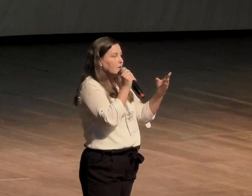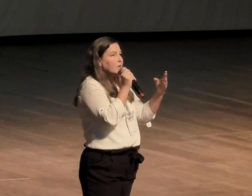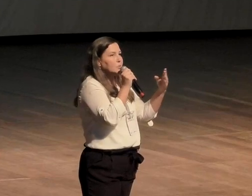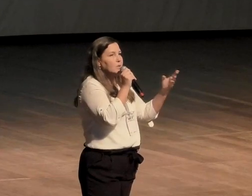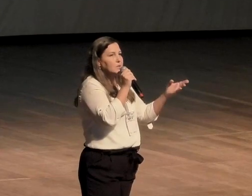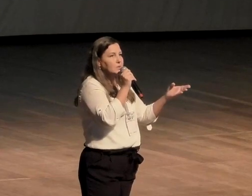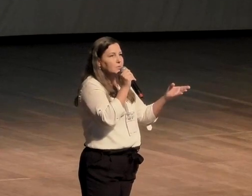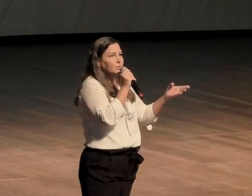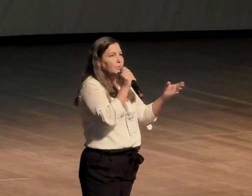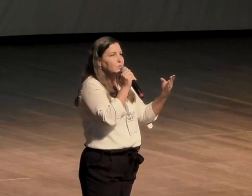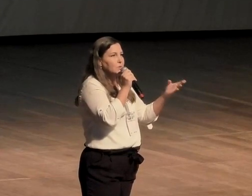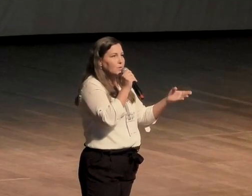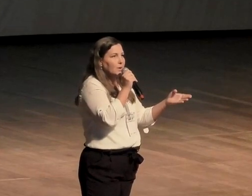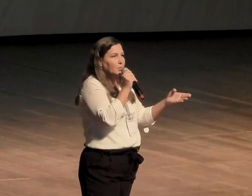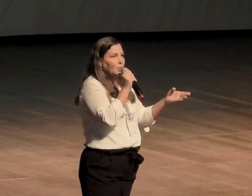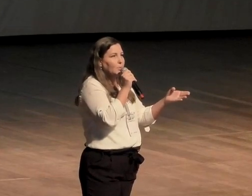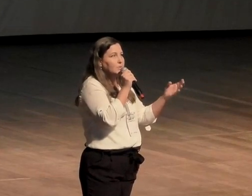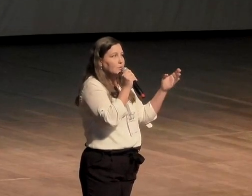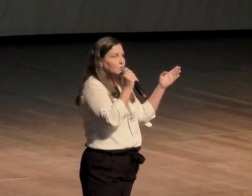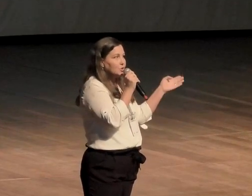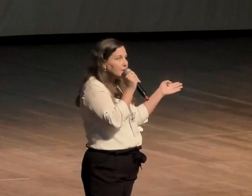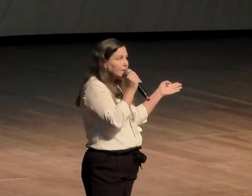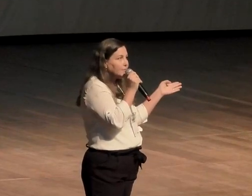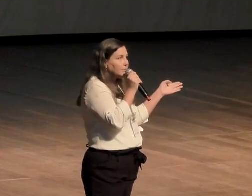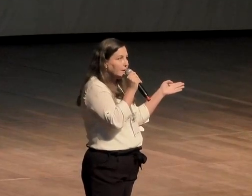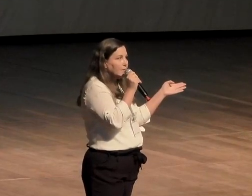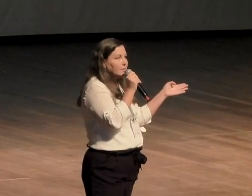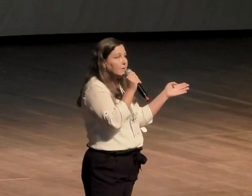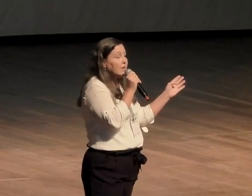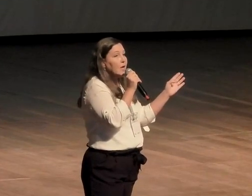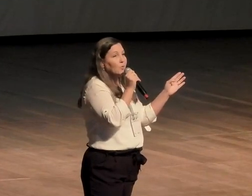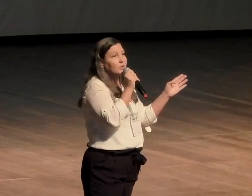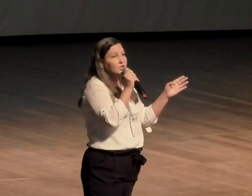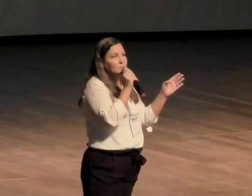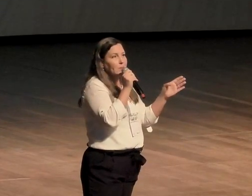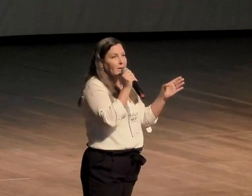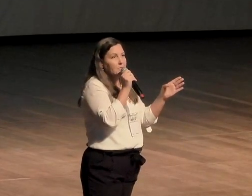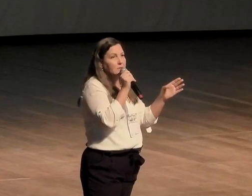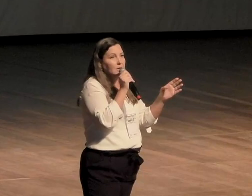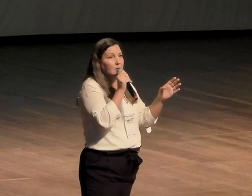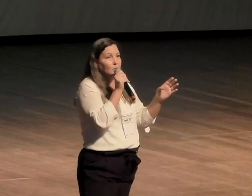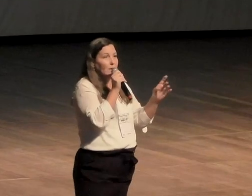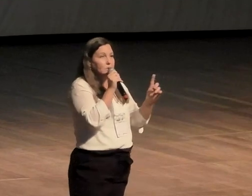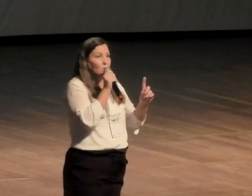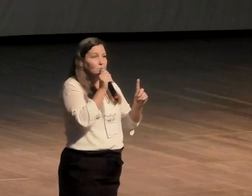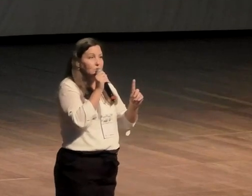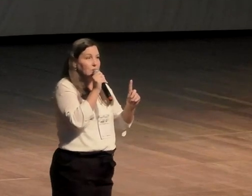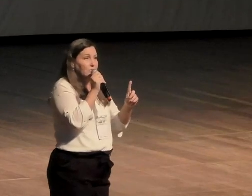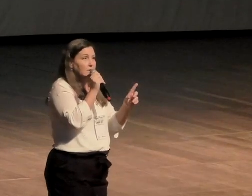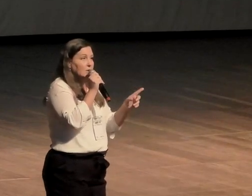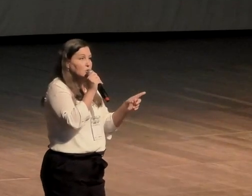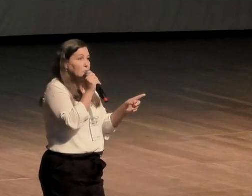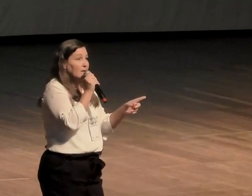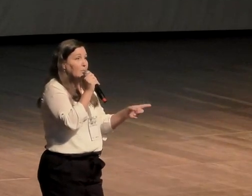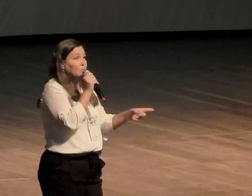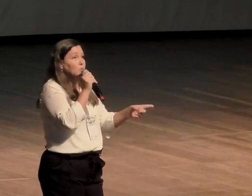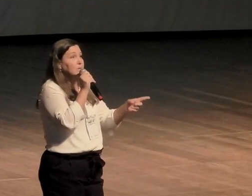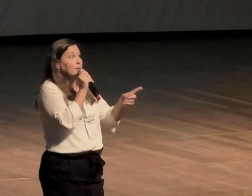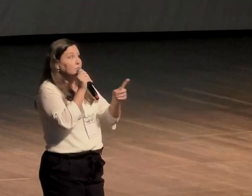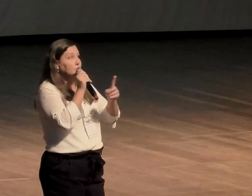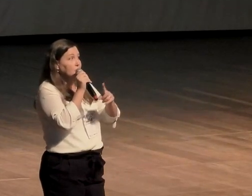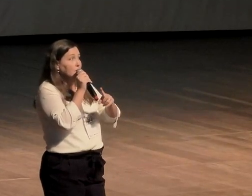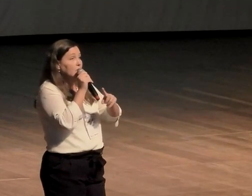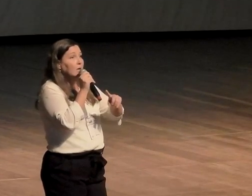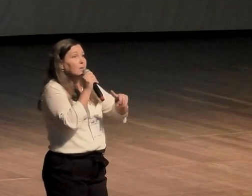não ter desperdício prejuízo é o horário público isso é tudo dinheiro né E quando a gente pensa que não é só um dia você tem que multiplicar